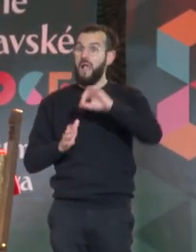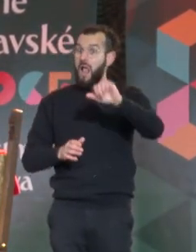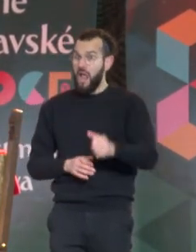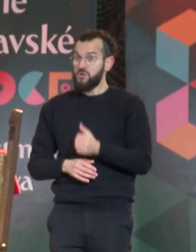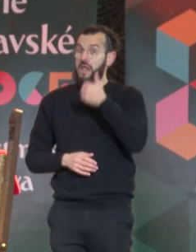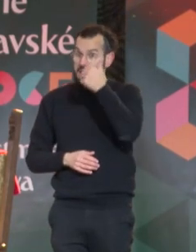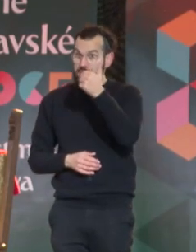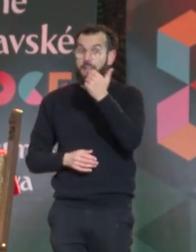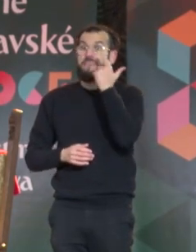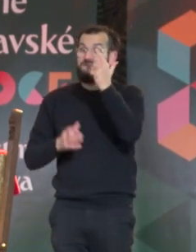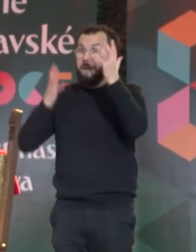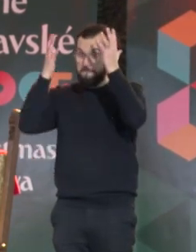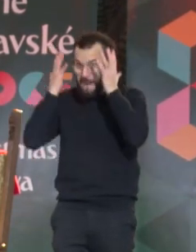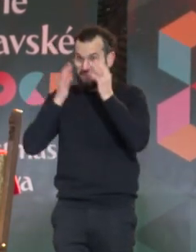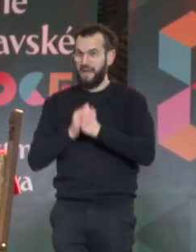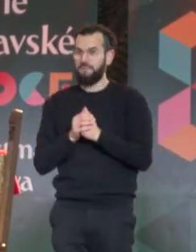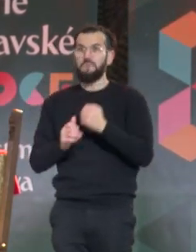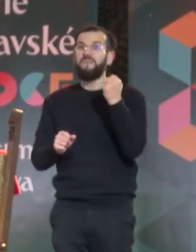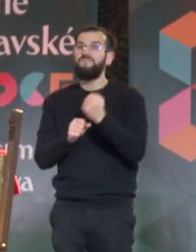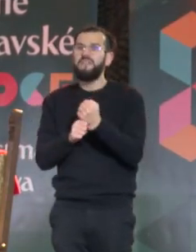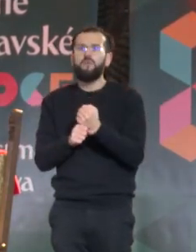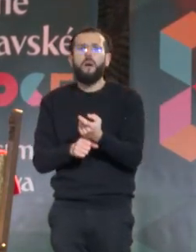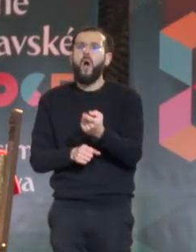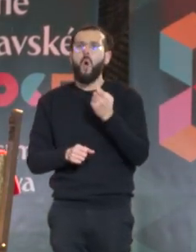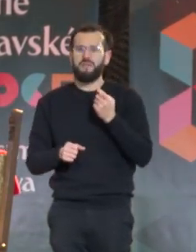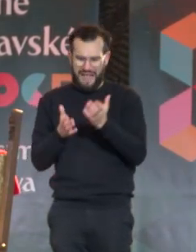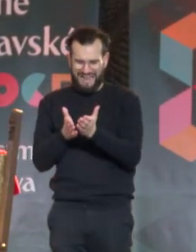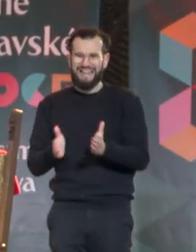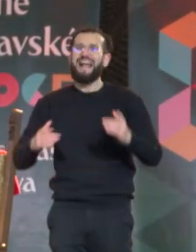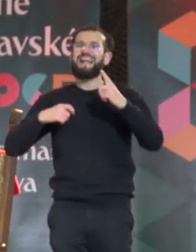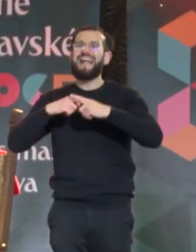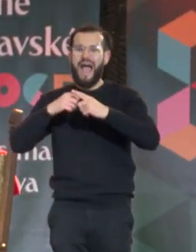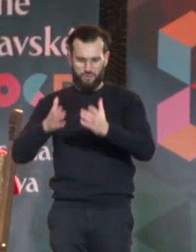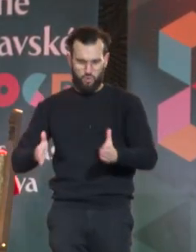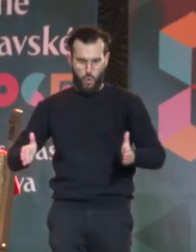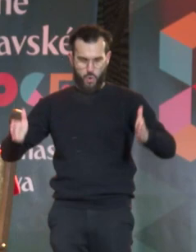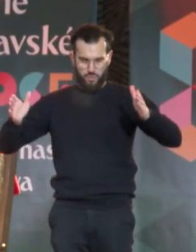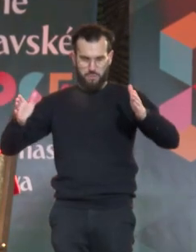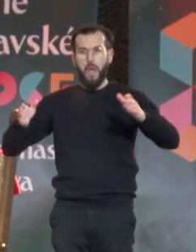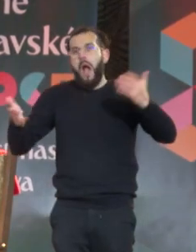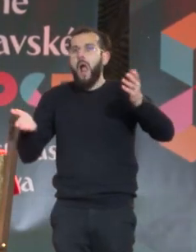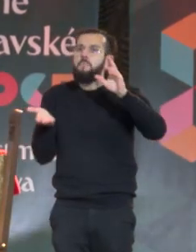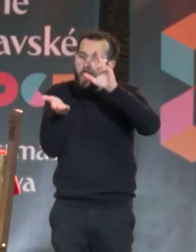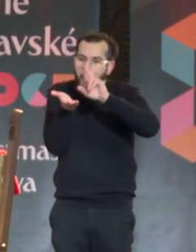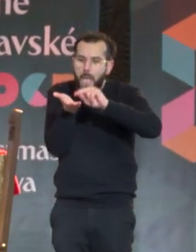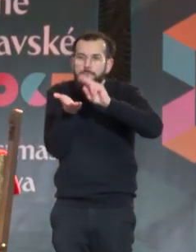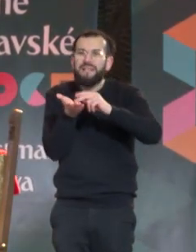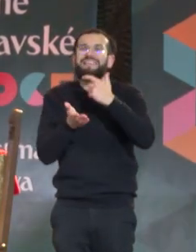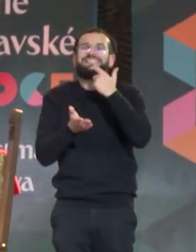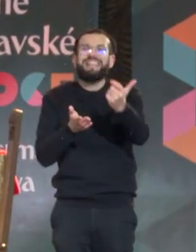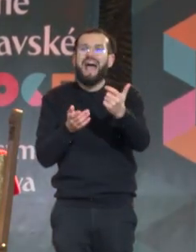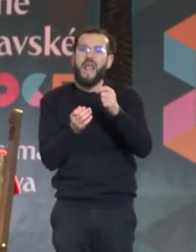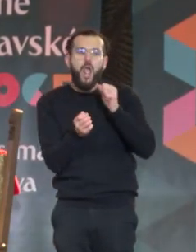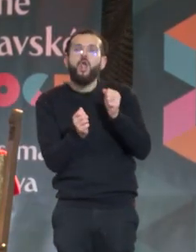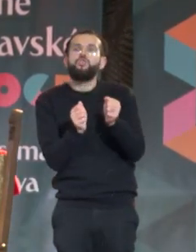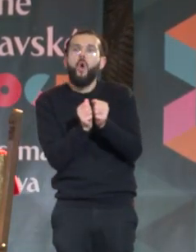jednu. Vyrábam ich väčšinou z kartónu. Alebo ich lepím z kúskov starých novín.